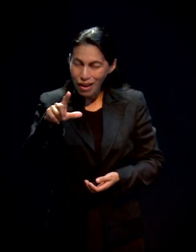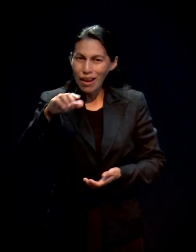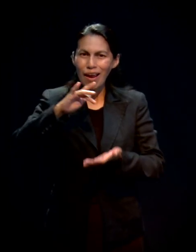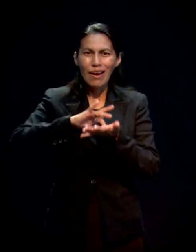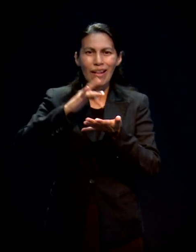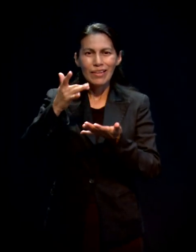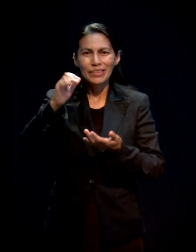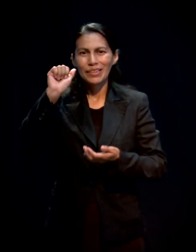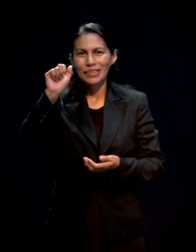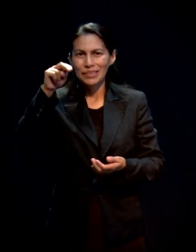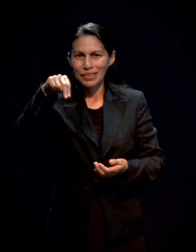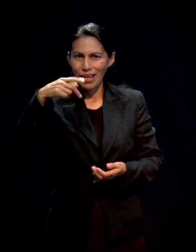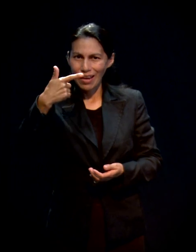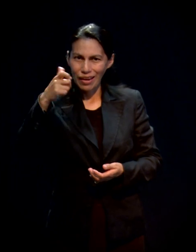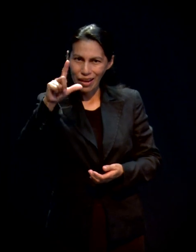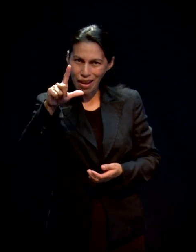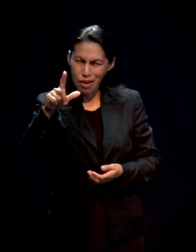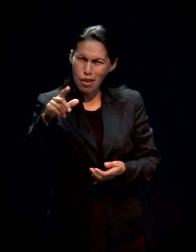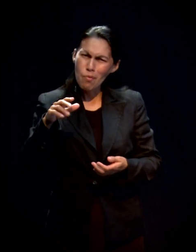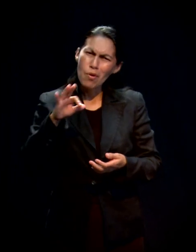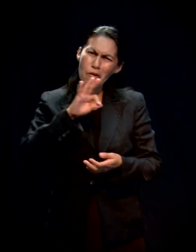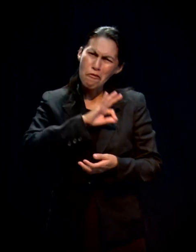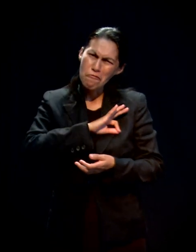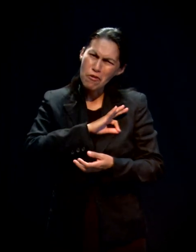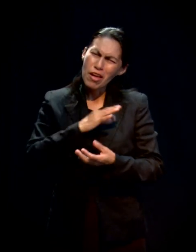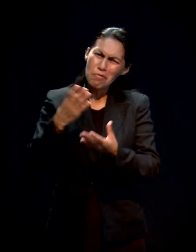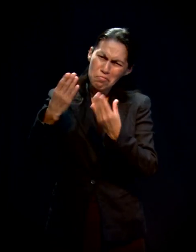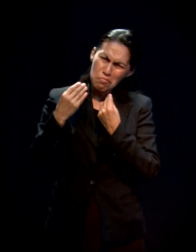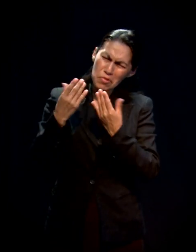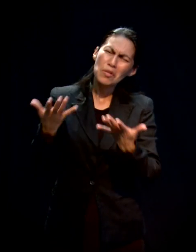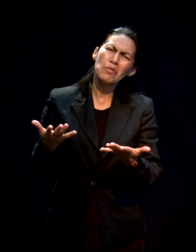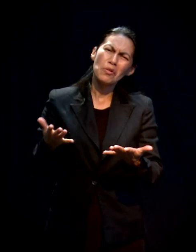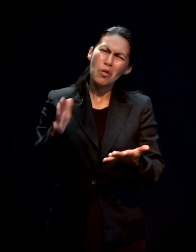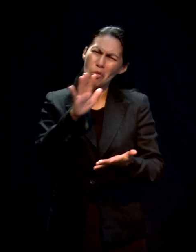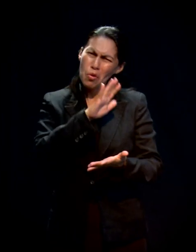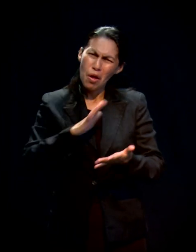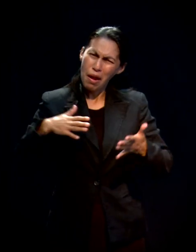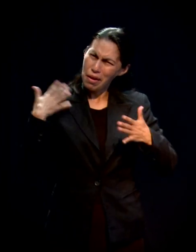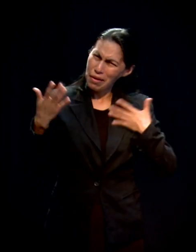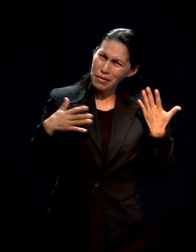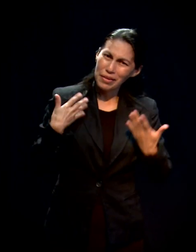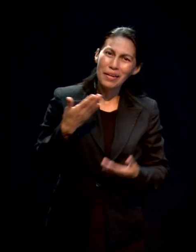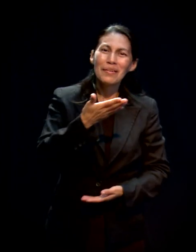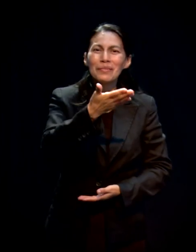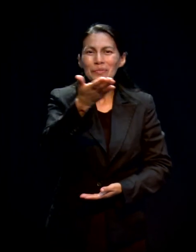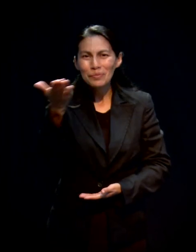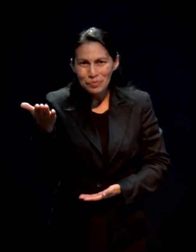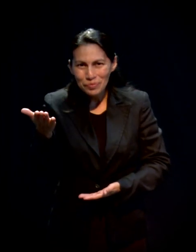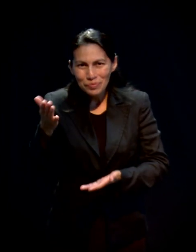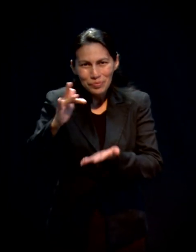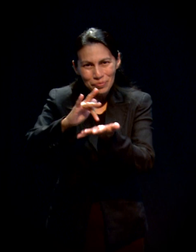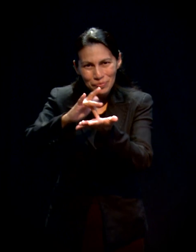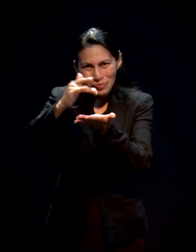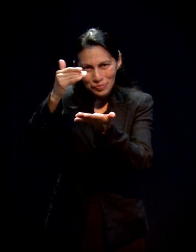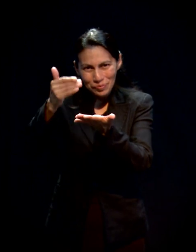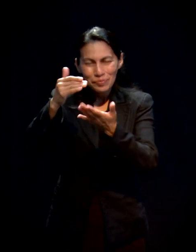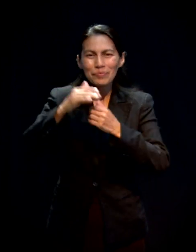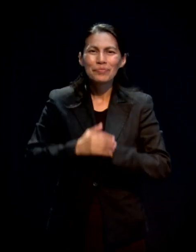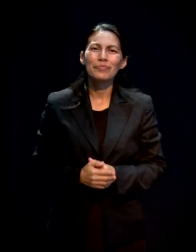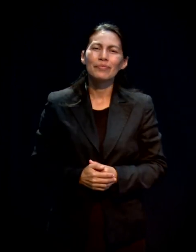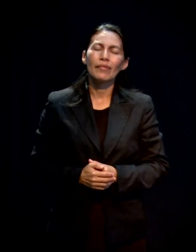esa fe ese entusiasmo por dar gracias y gracias a ustedes quiero decirles